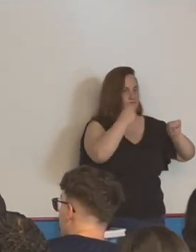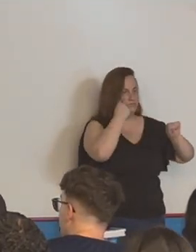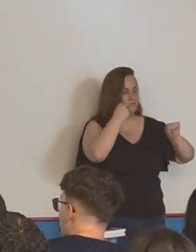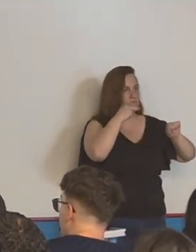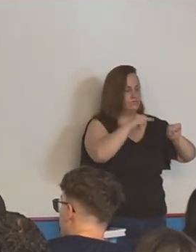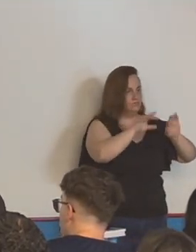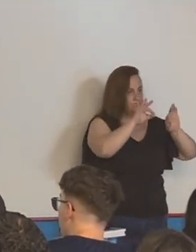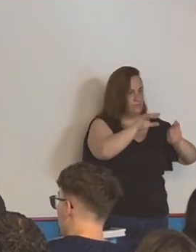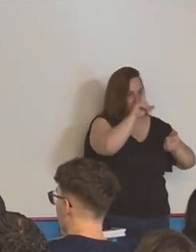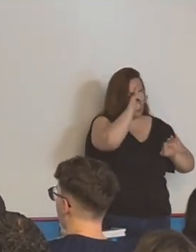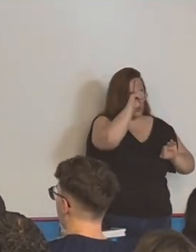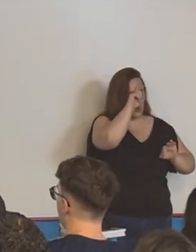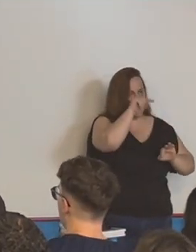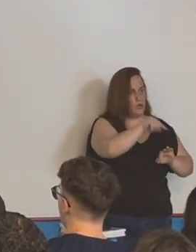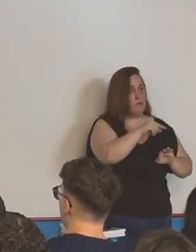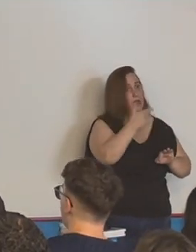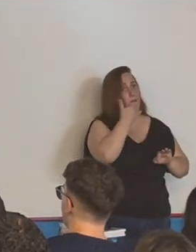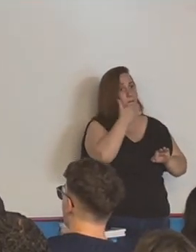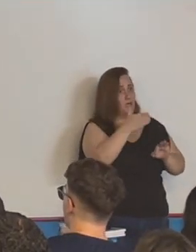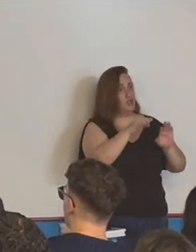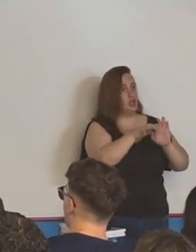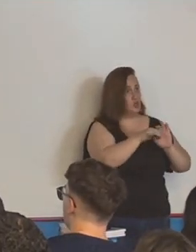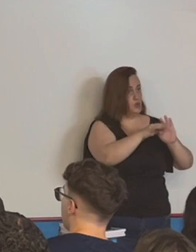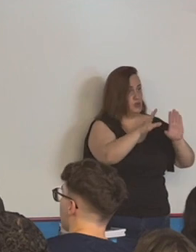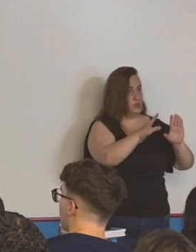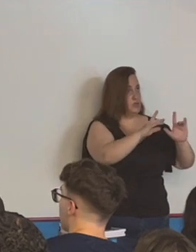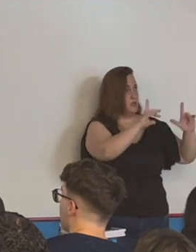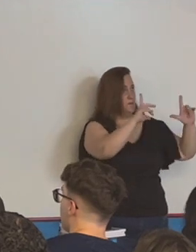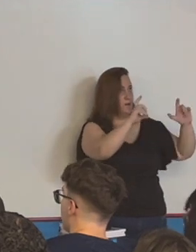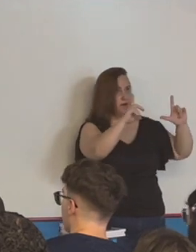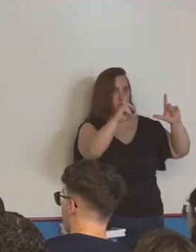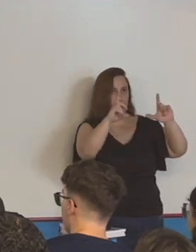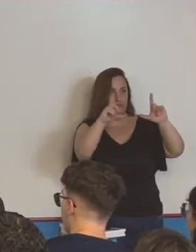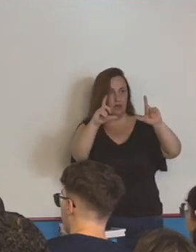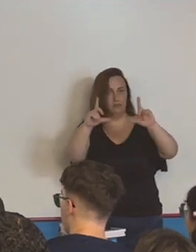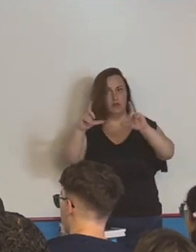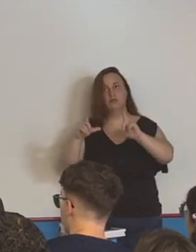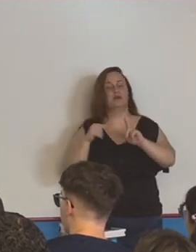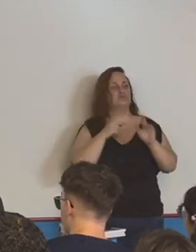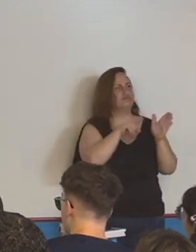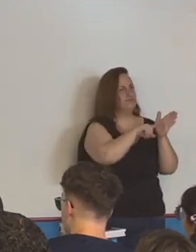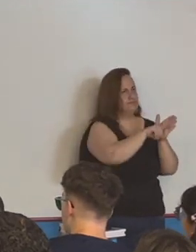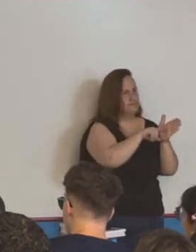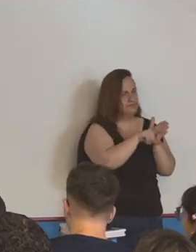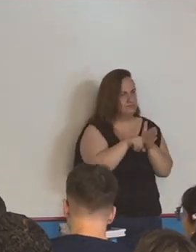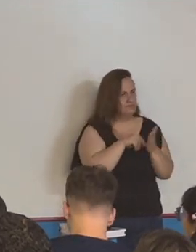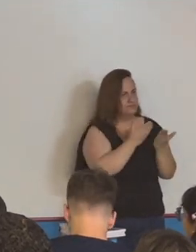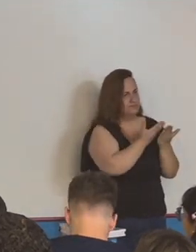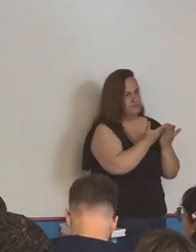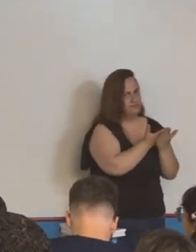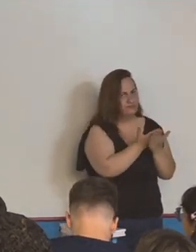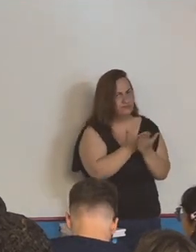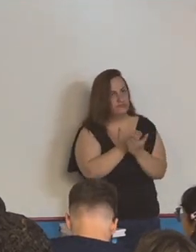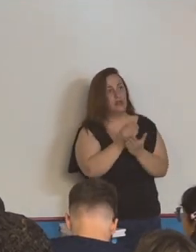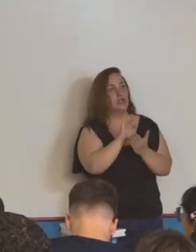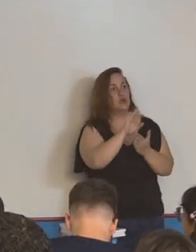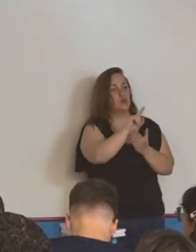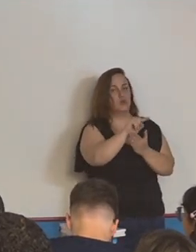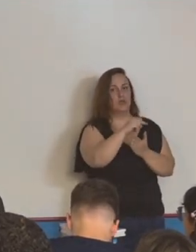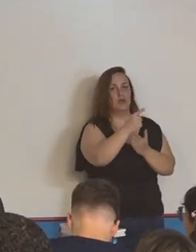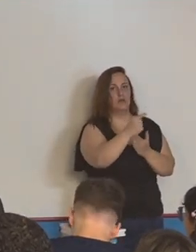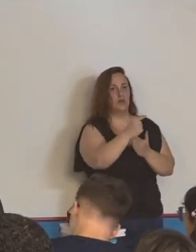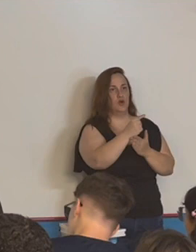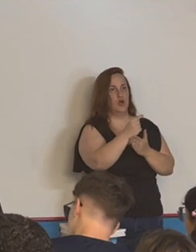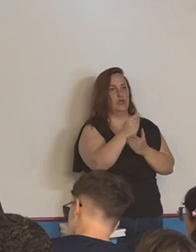fui na Santa Casa de Misericórdia, pedi autorização para tirar foto de vários, fazer pesquisa, e depois disso